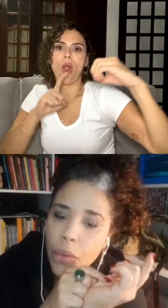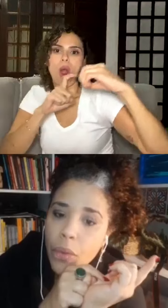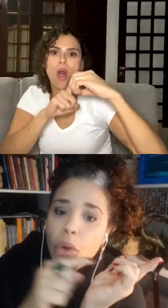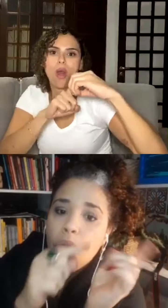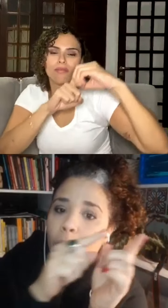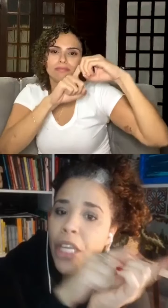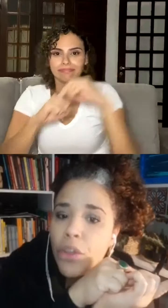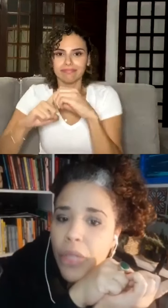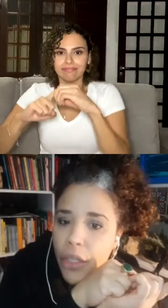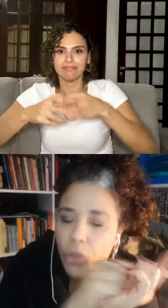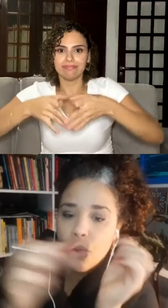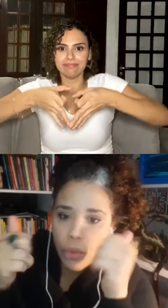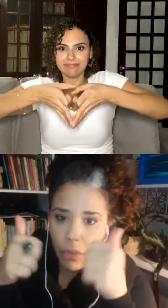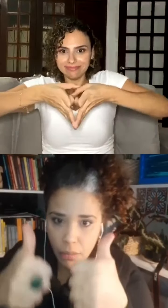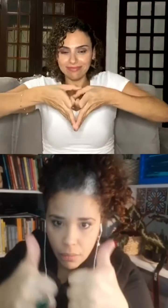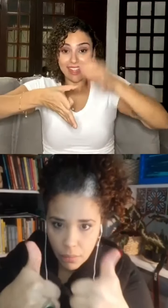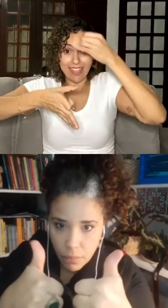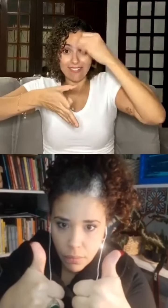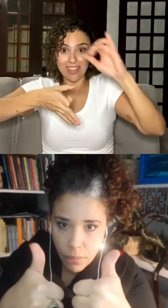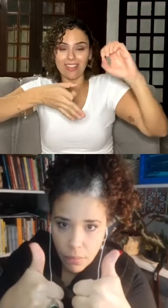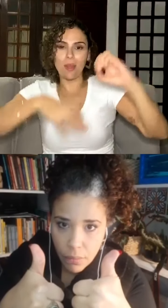o condomínio dentro do útero.